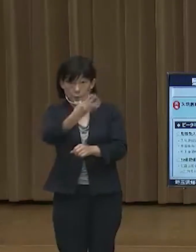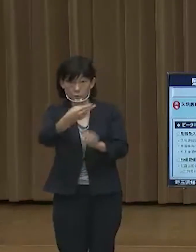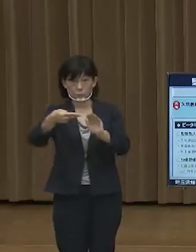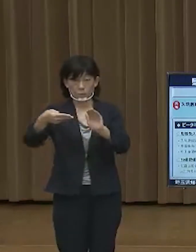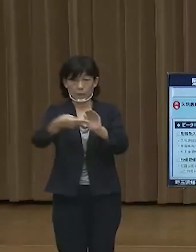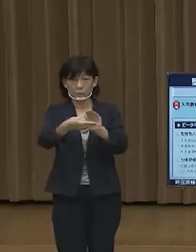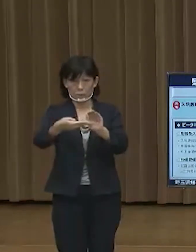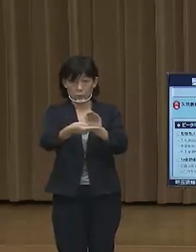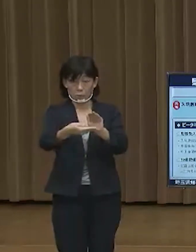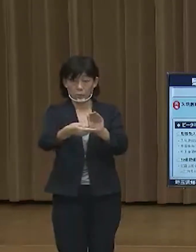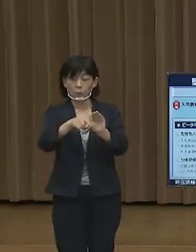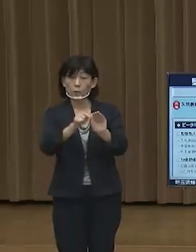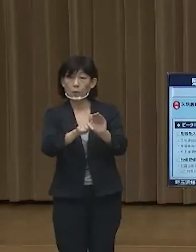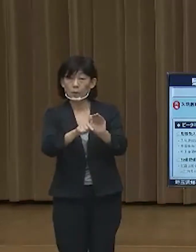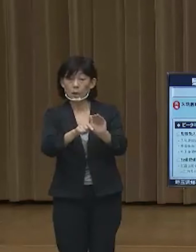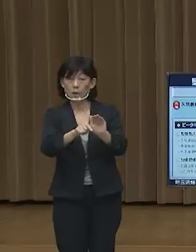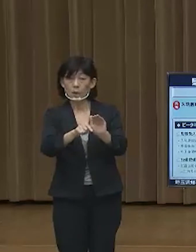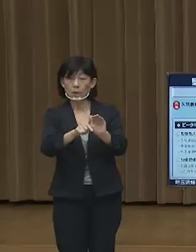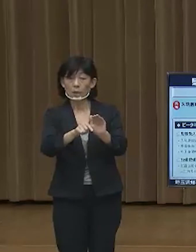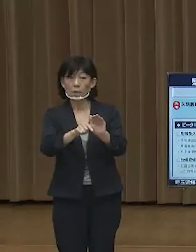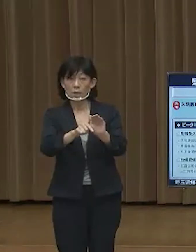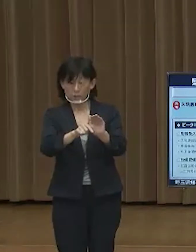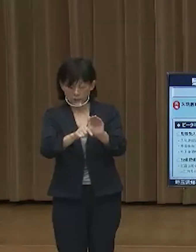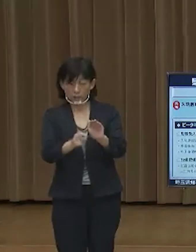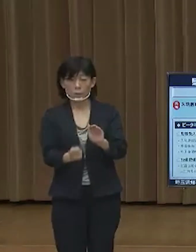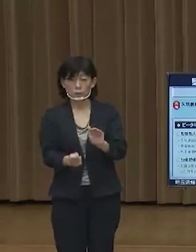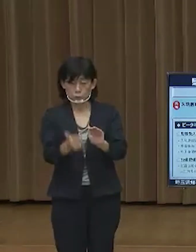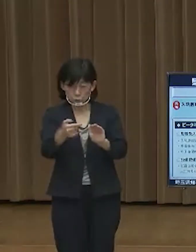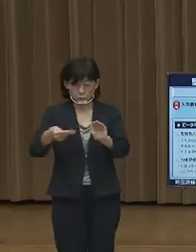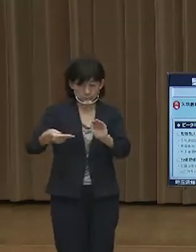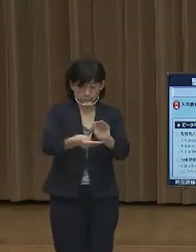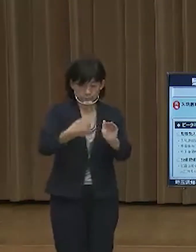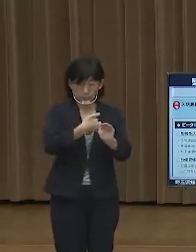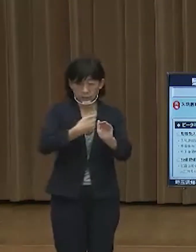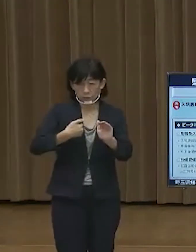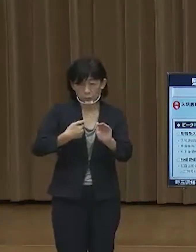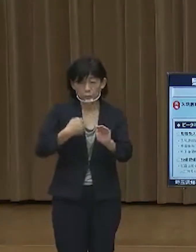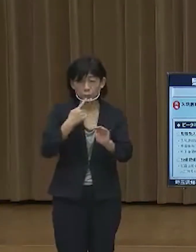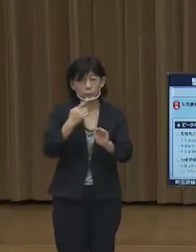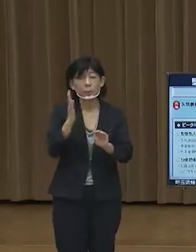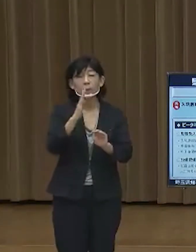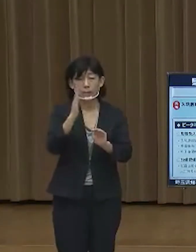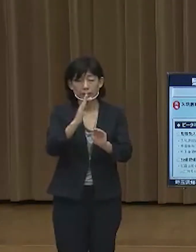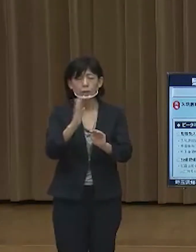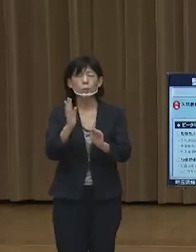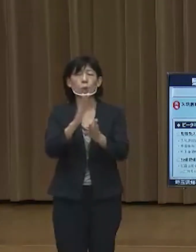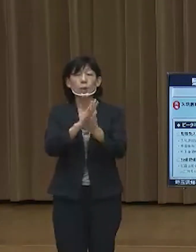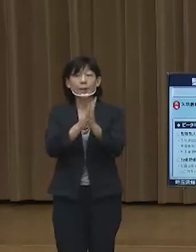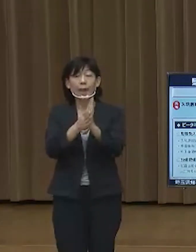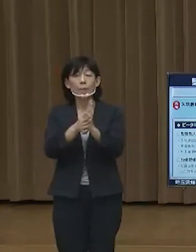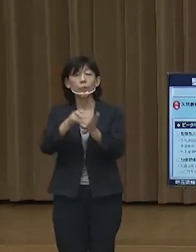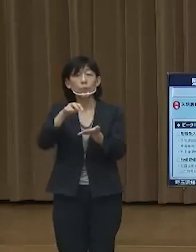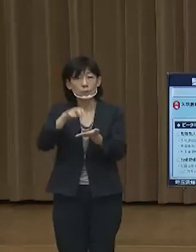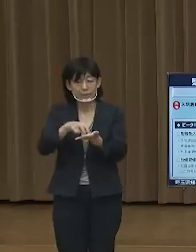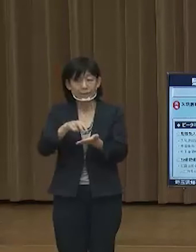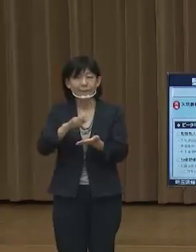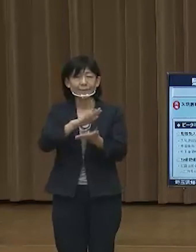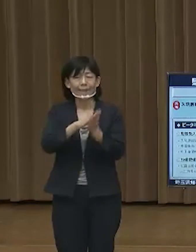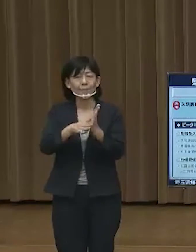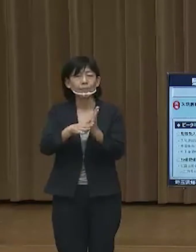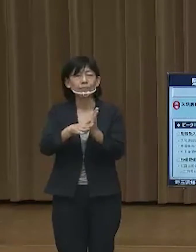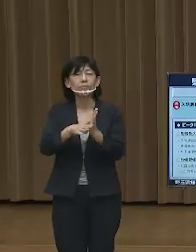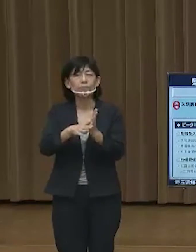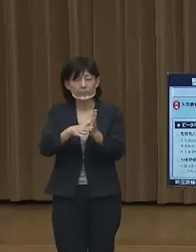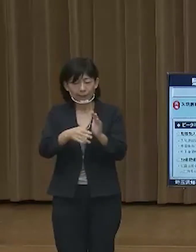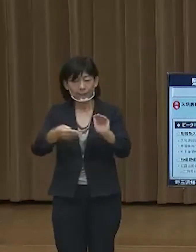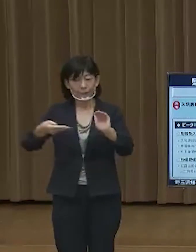が即応病床とは違うかもしれませんけれども、県として当てにできる病床として1400床を確保